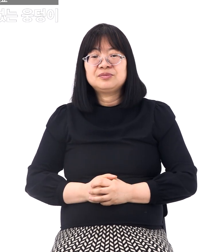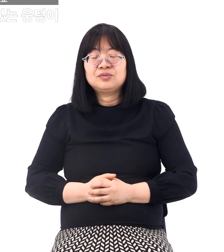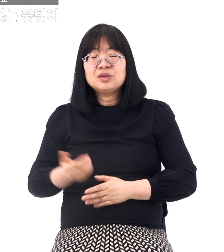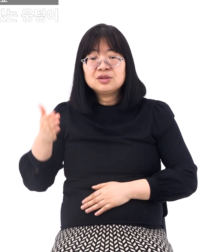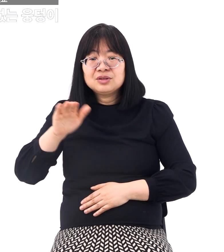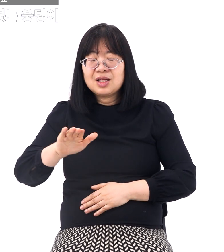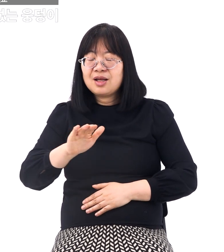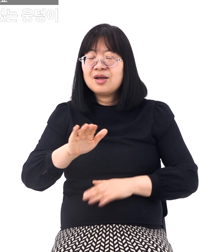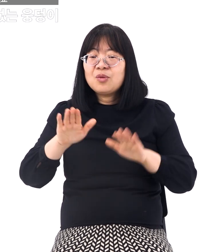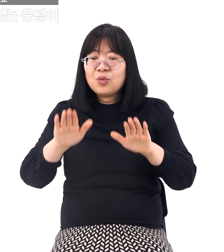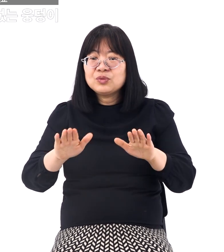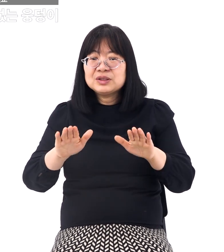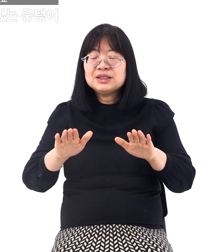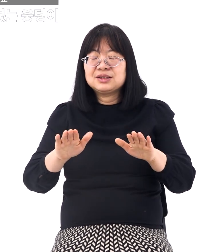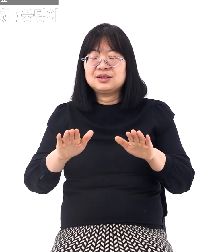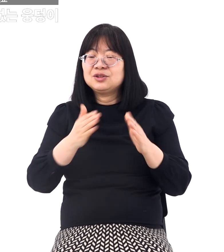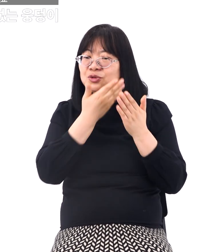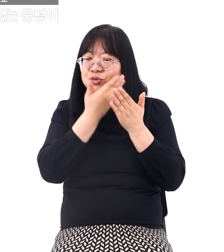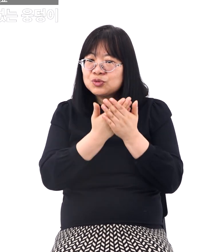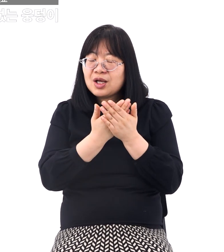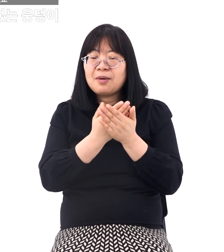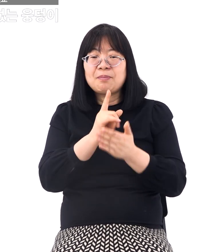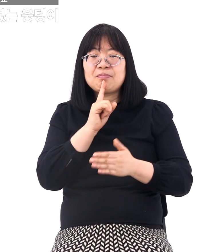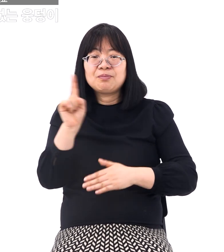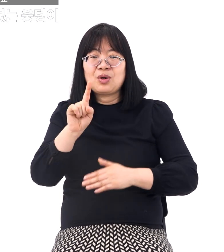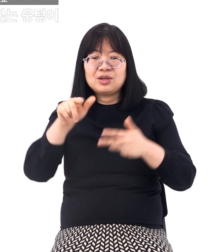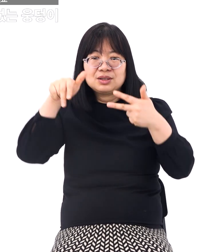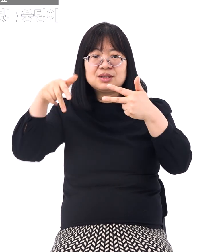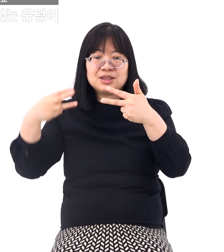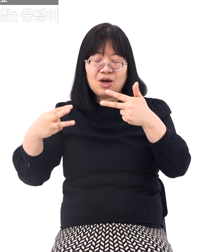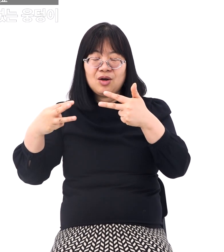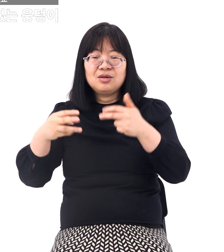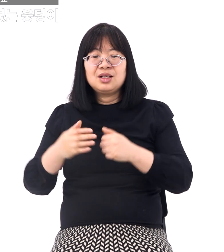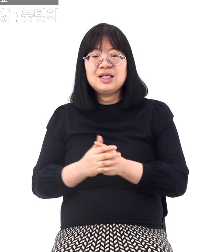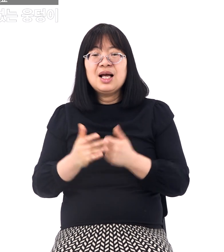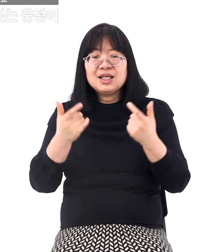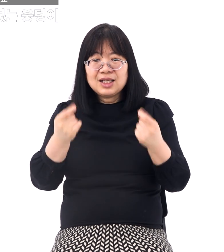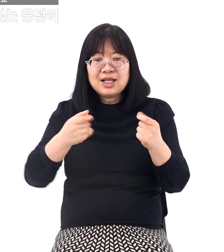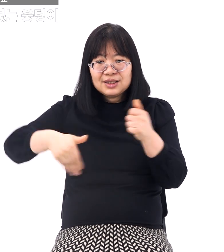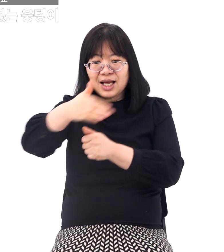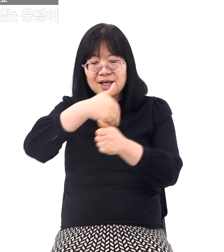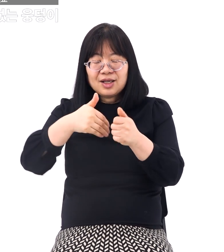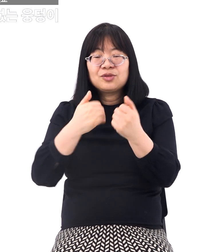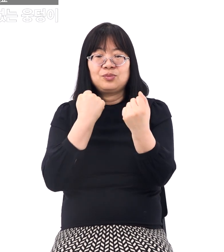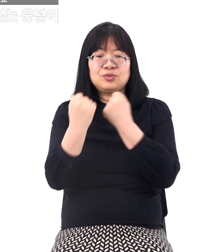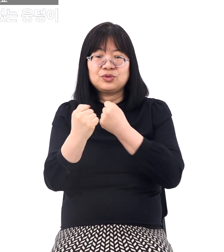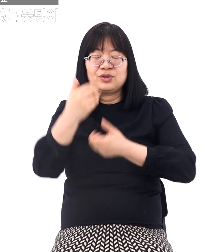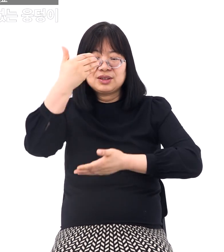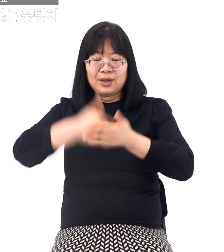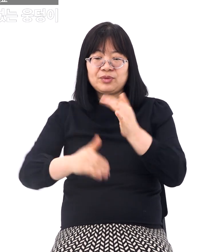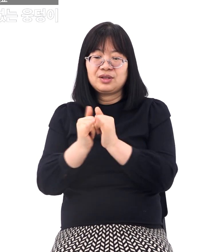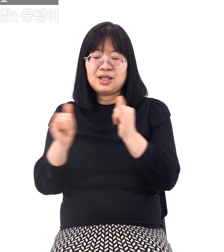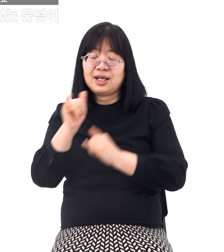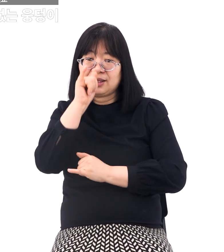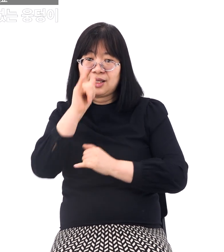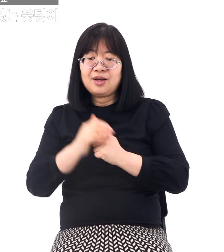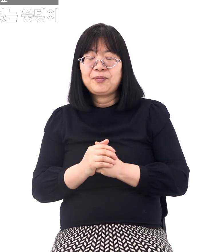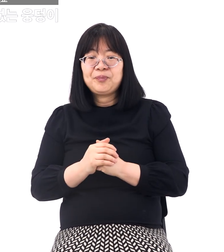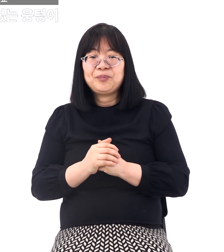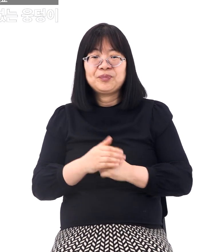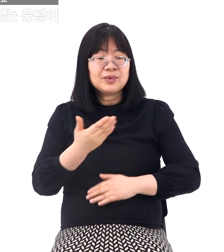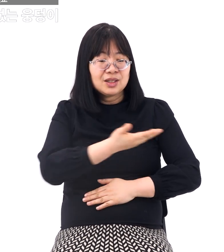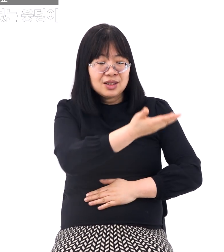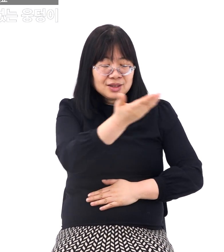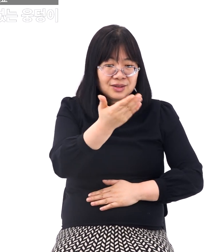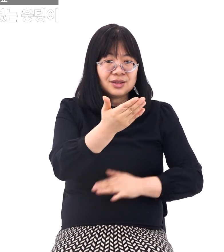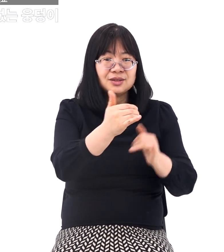본문이 7절이에요. 그 가운데에도 남겨지는 사람들이 있을 것이다. 이렇게 표현해서 그들도